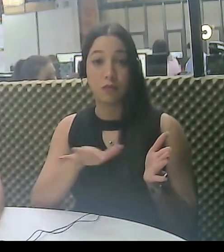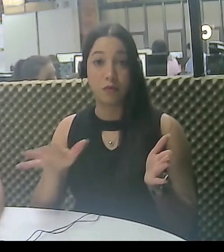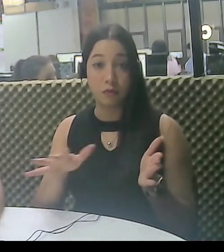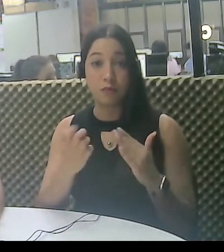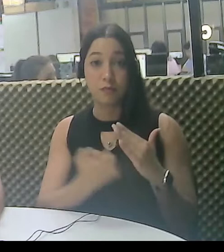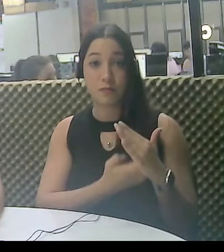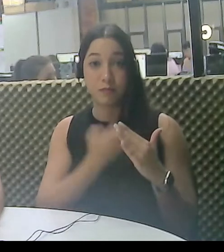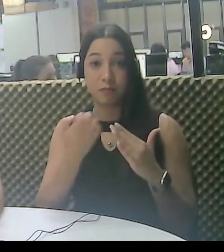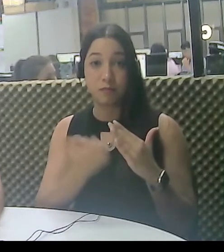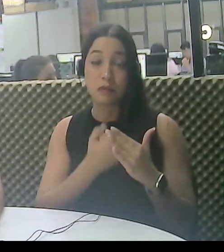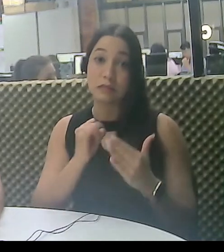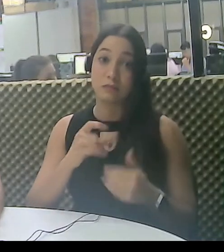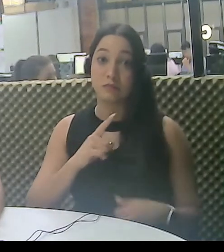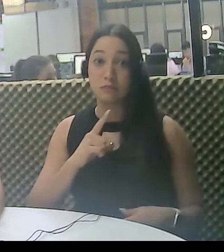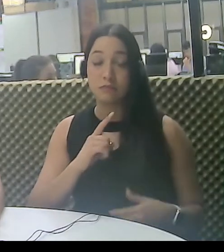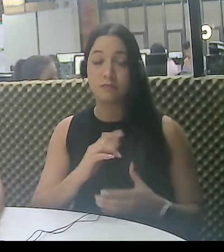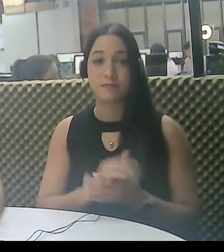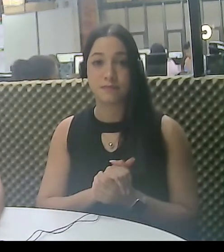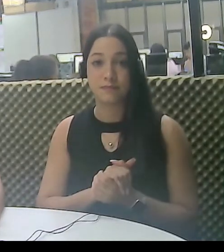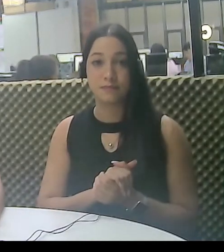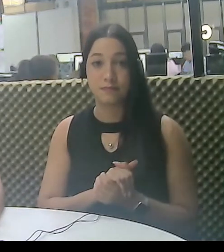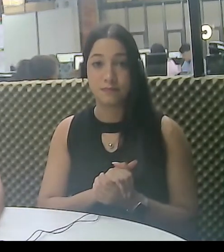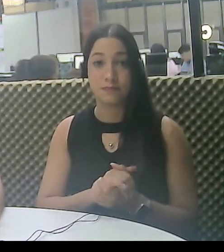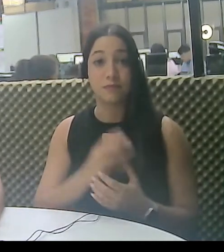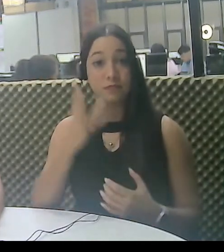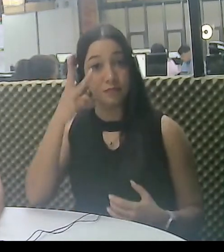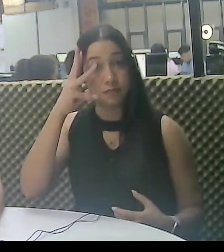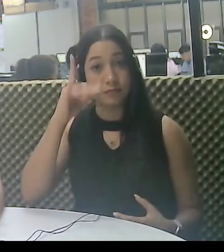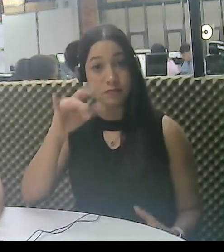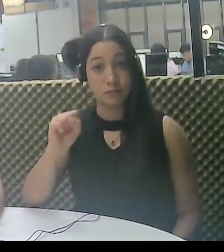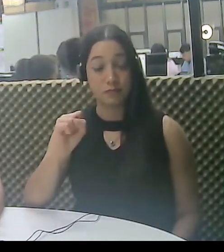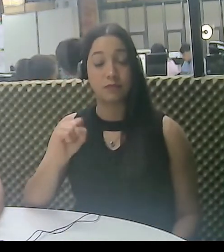às empresas, caso possua. Durante os 3 dias,